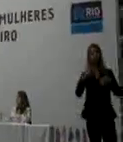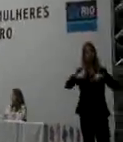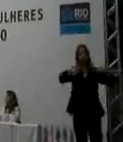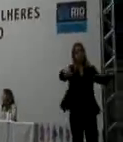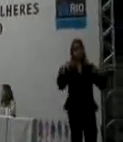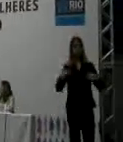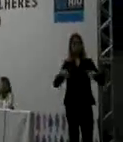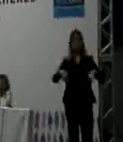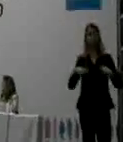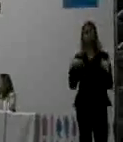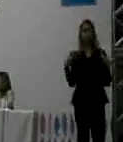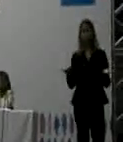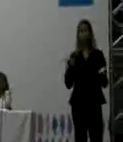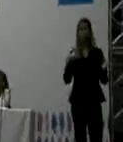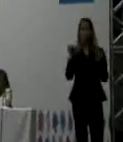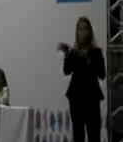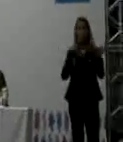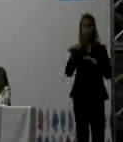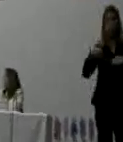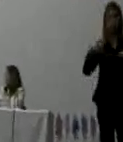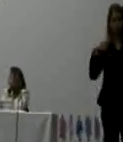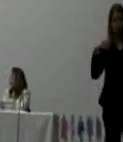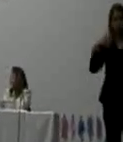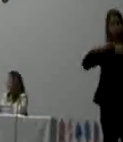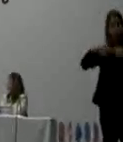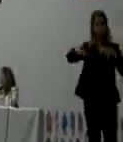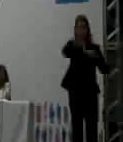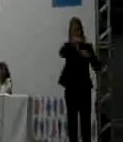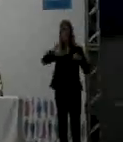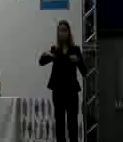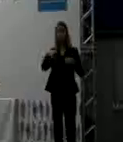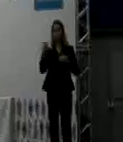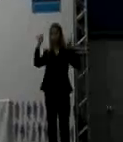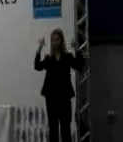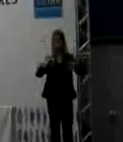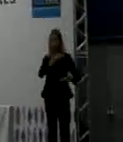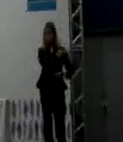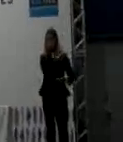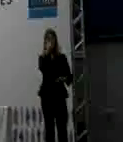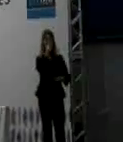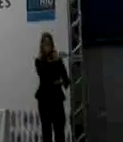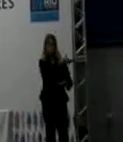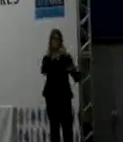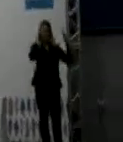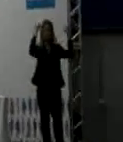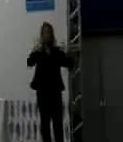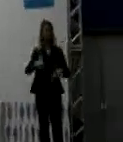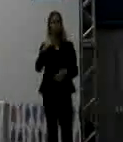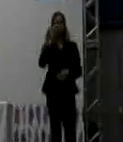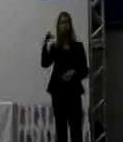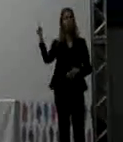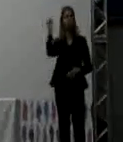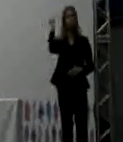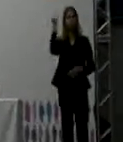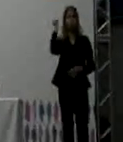Quando é falado aqui do plano municipal, que foi dito aqui pela articulação de mulheres, isso é fundamental,